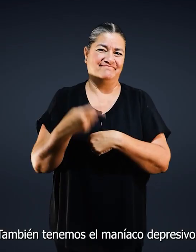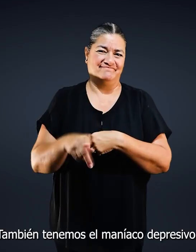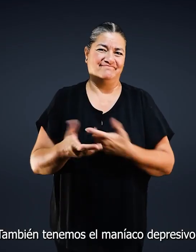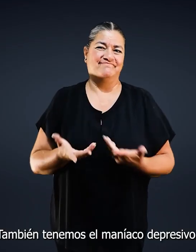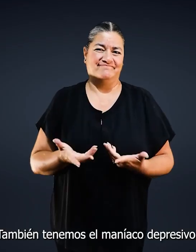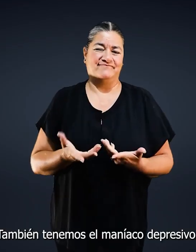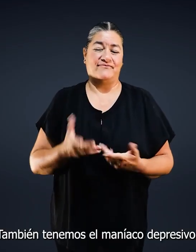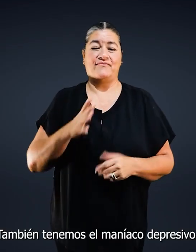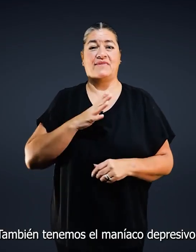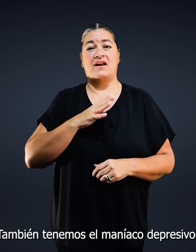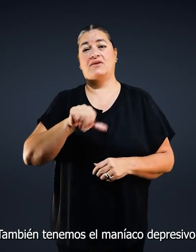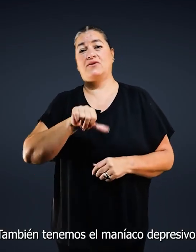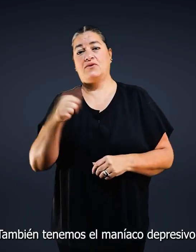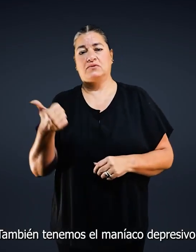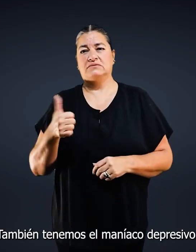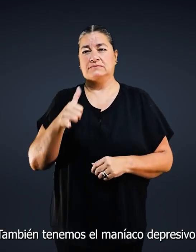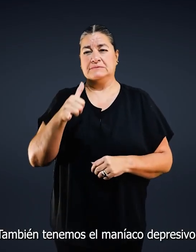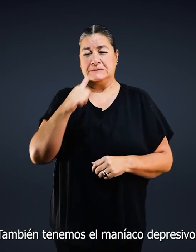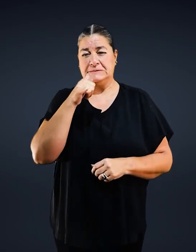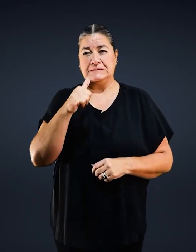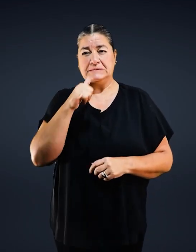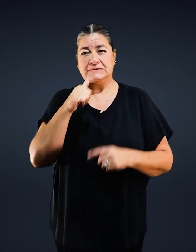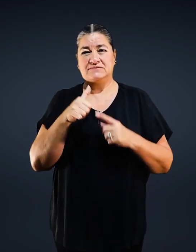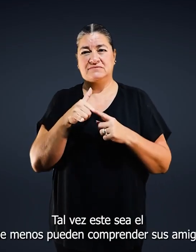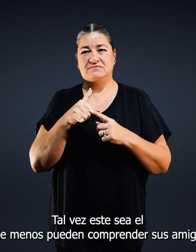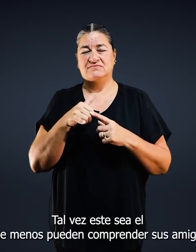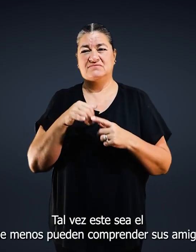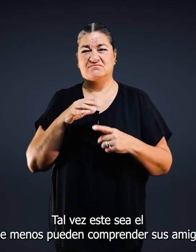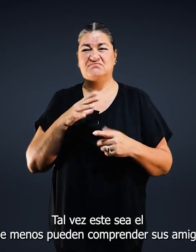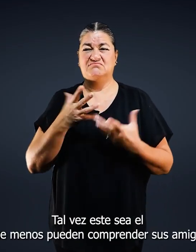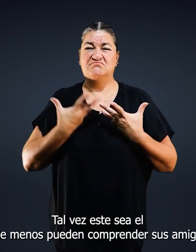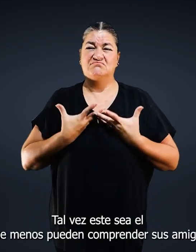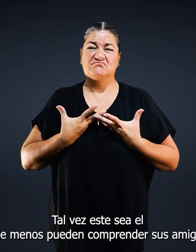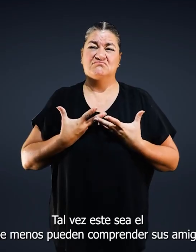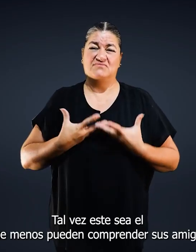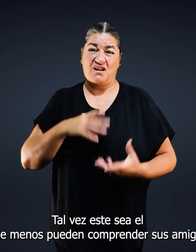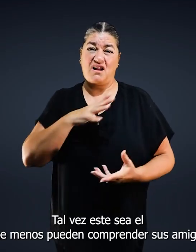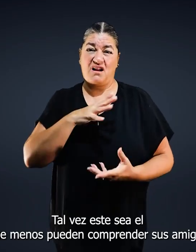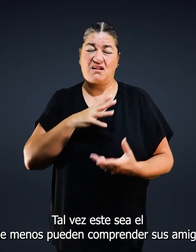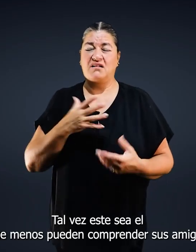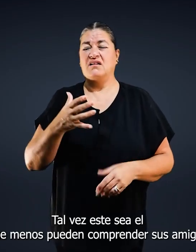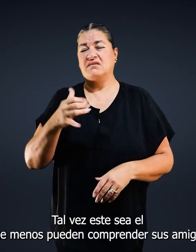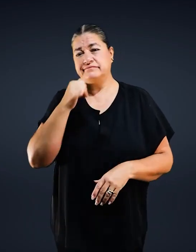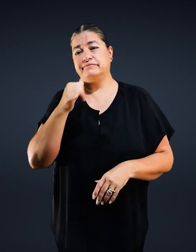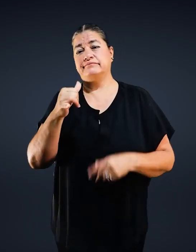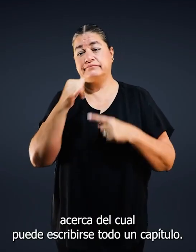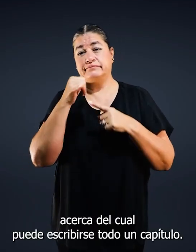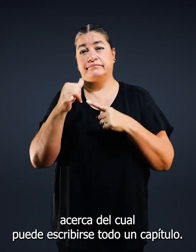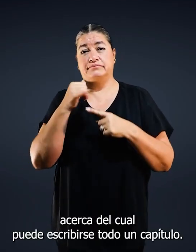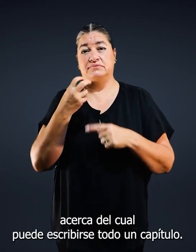También tenemos el maníaco depresivo. Tal vez este sea el que menos pueden comprender sus amigos, acerca del cual